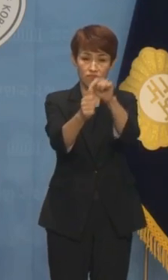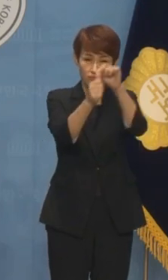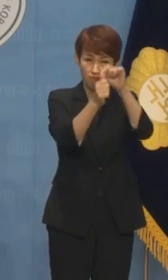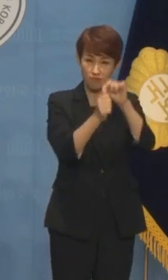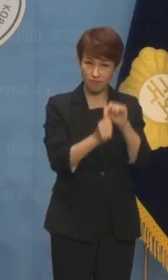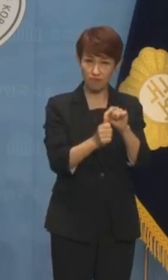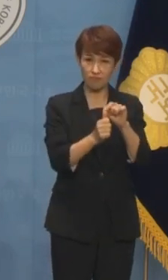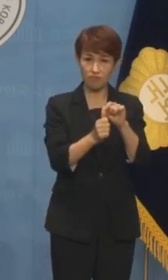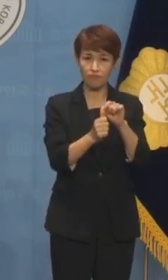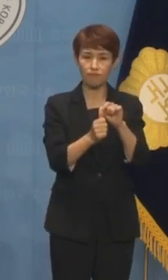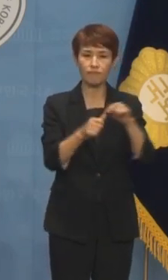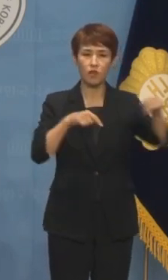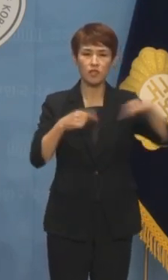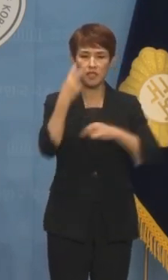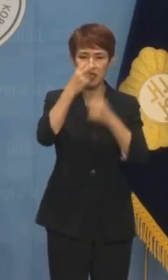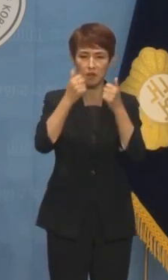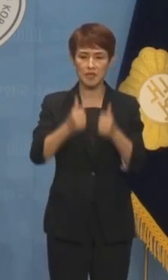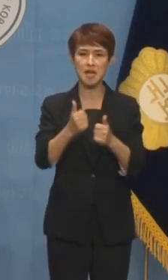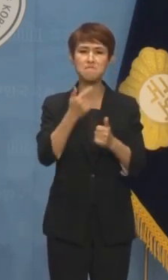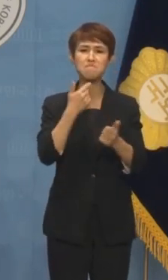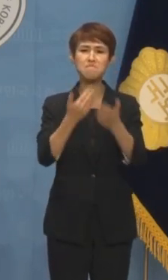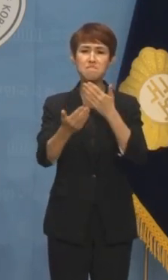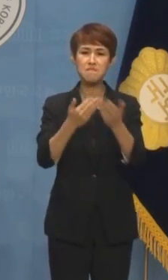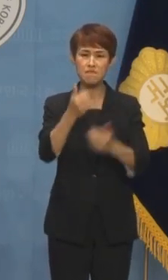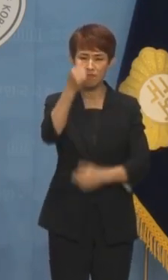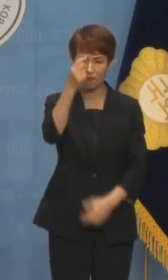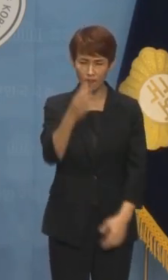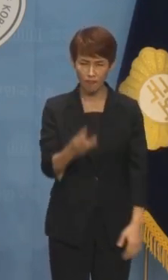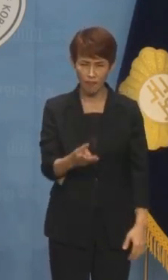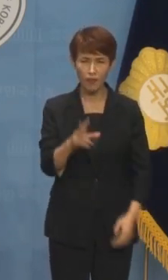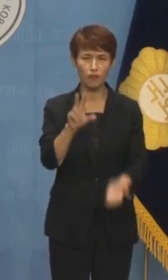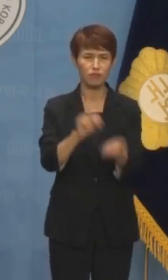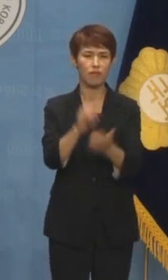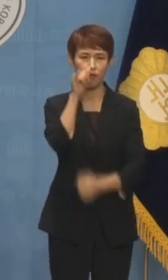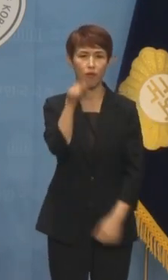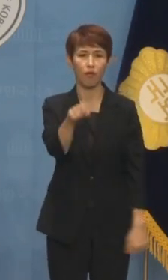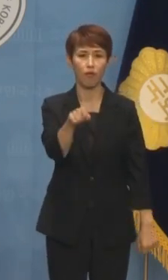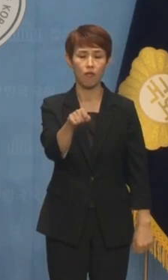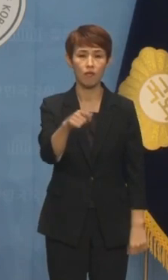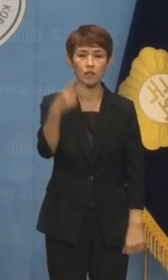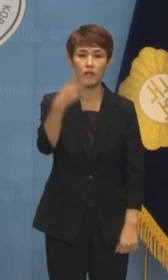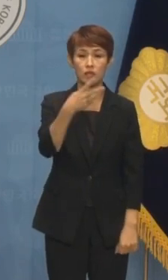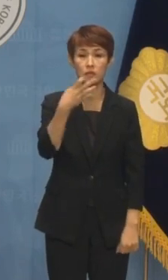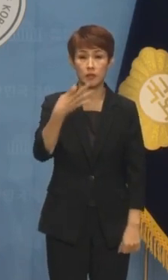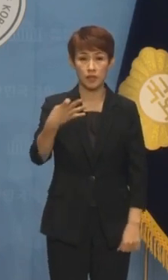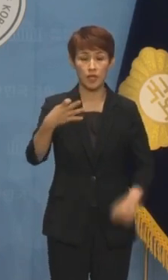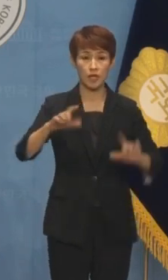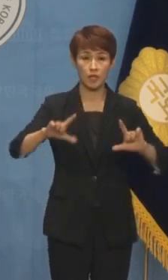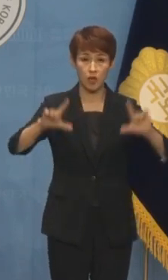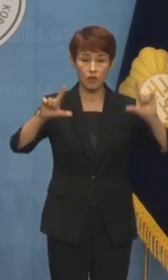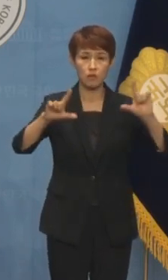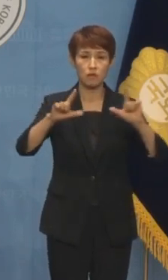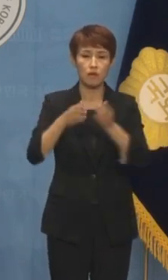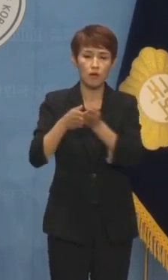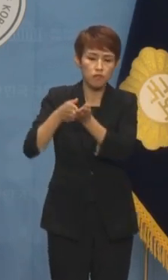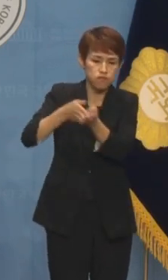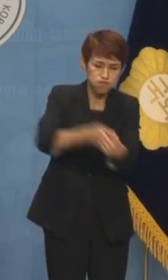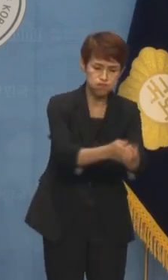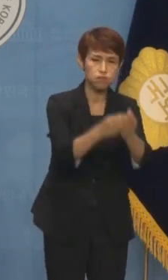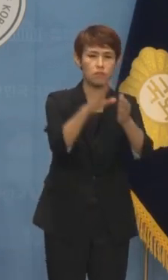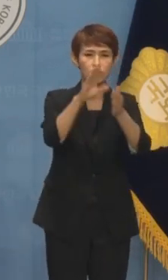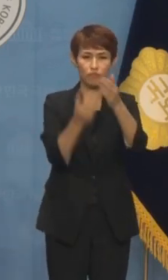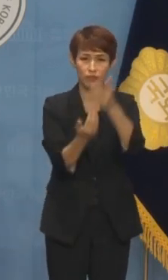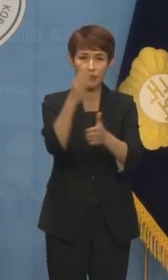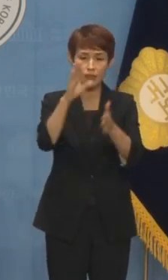화려한 정치검찰 이력도 심각한 문제입니다. 2014년 세월호 사건 수사